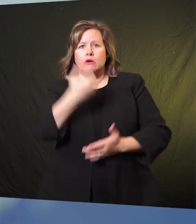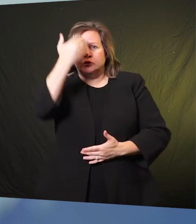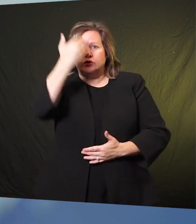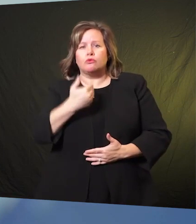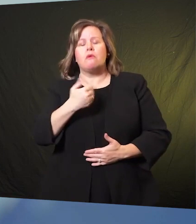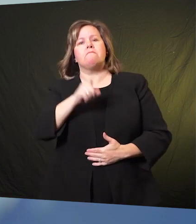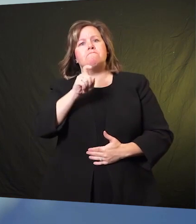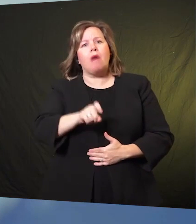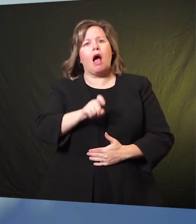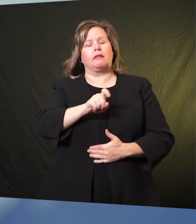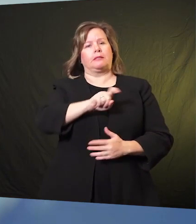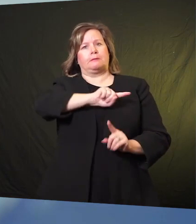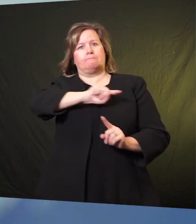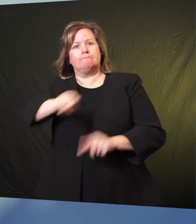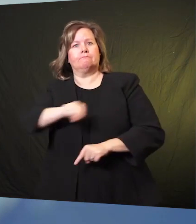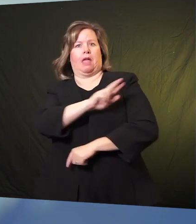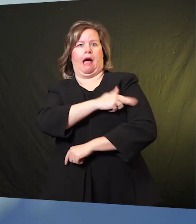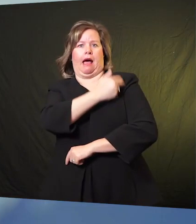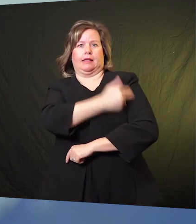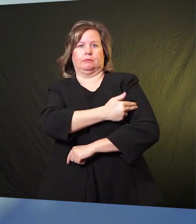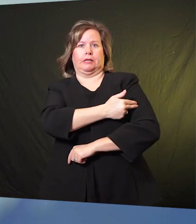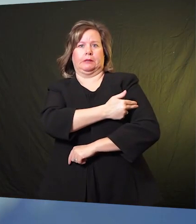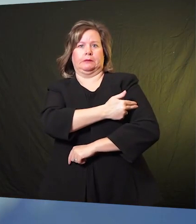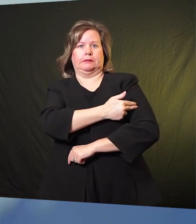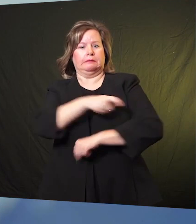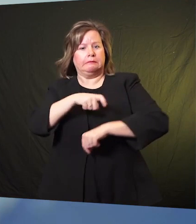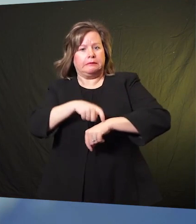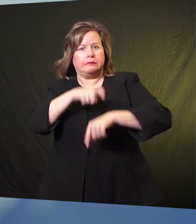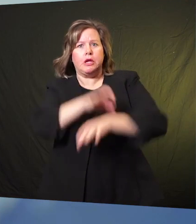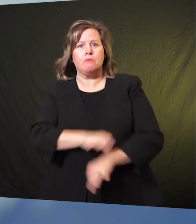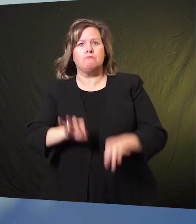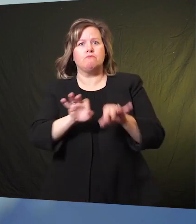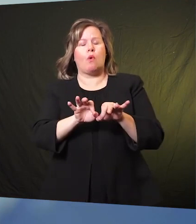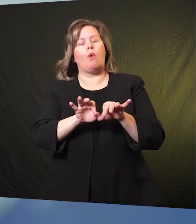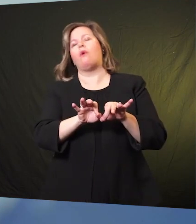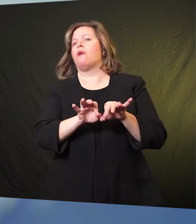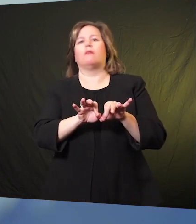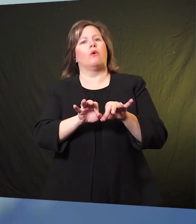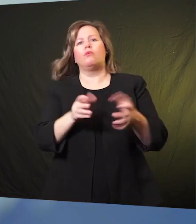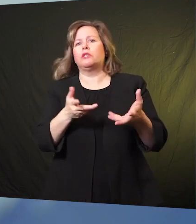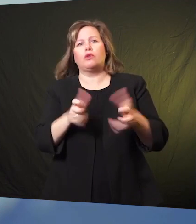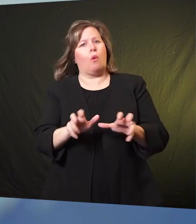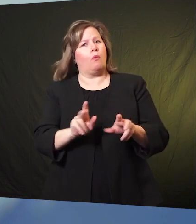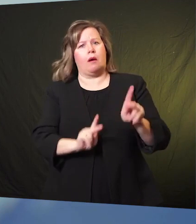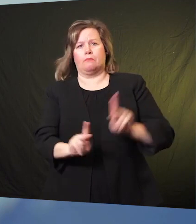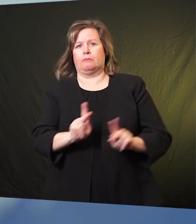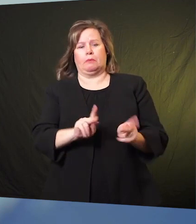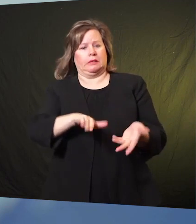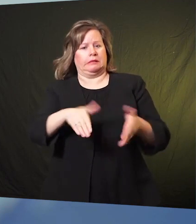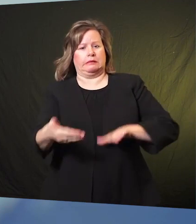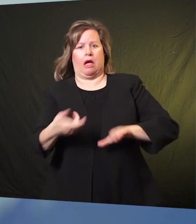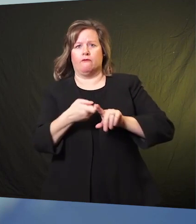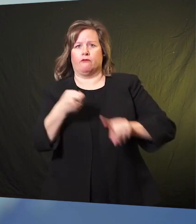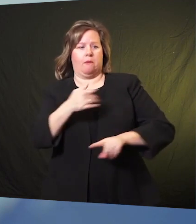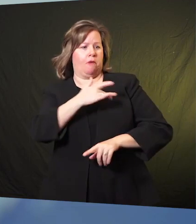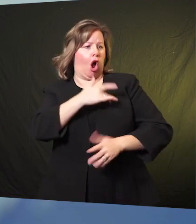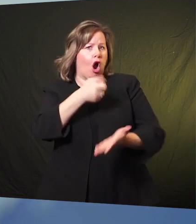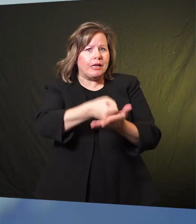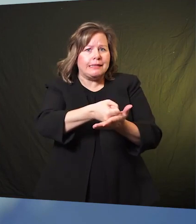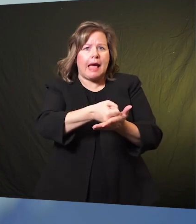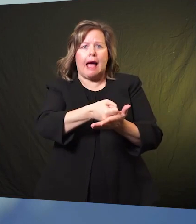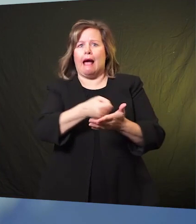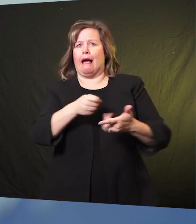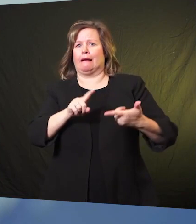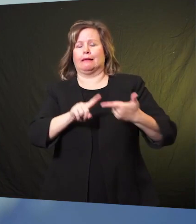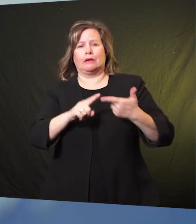por un ataque de corazón un accidente cerebrovascular si esas muertes pudieran haberse evitado si